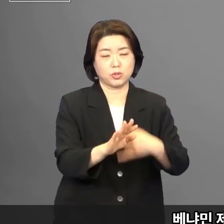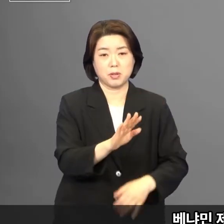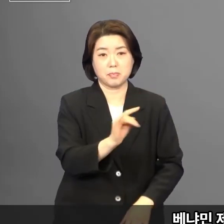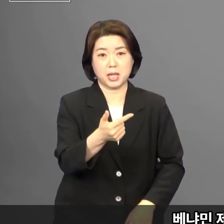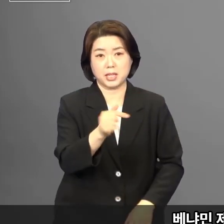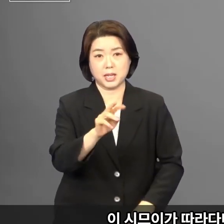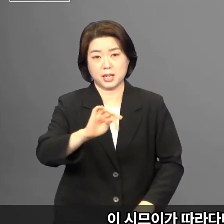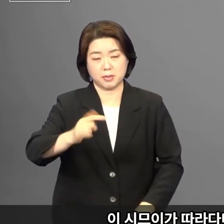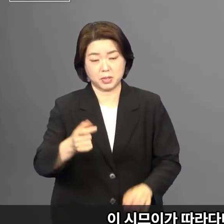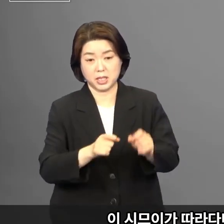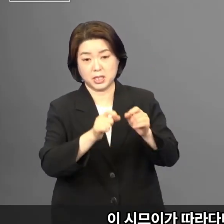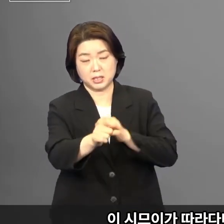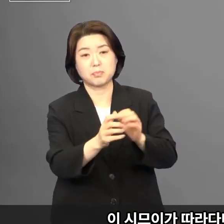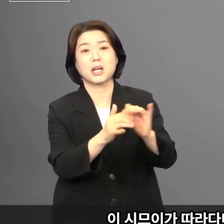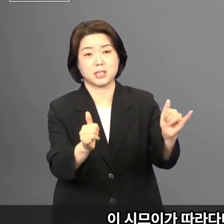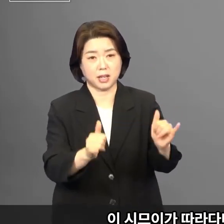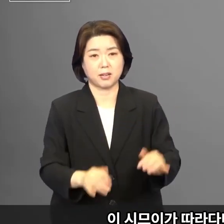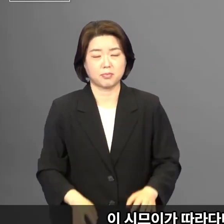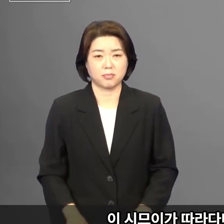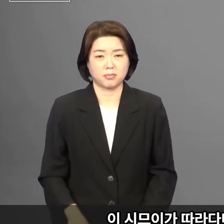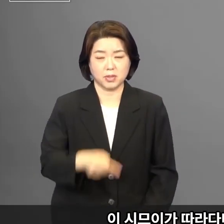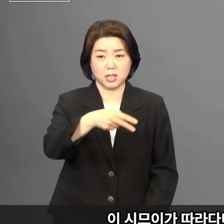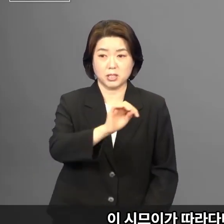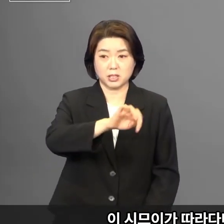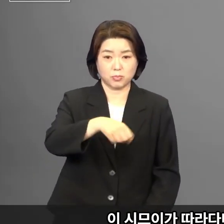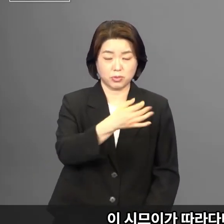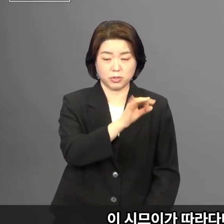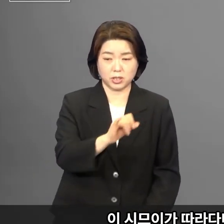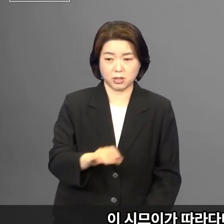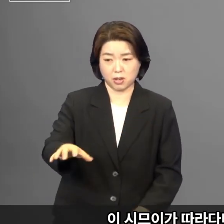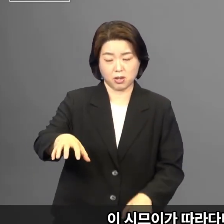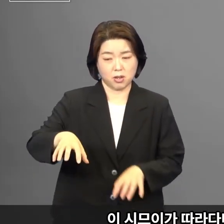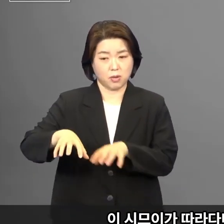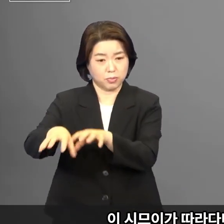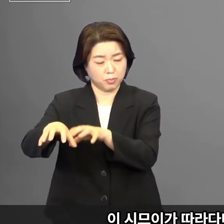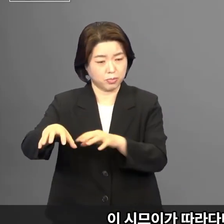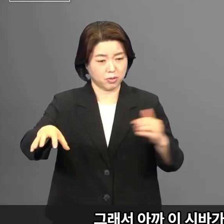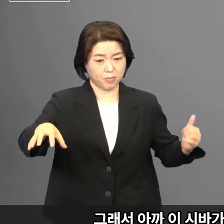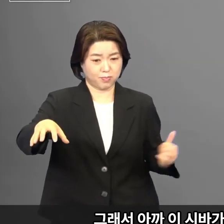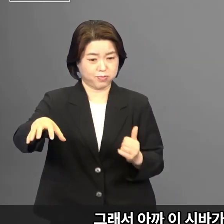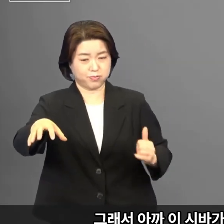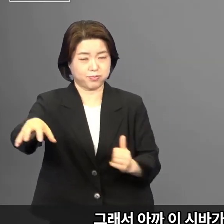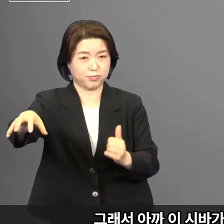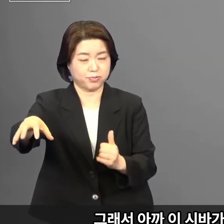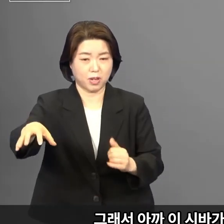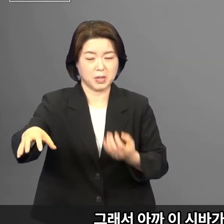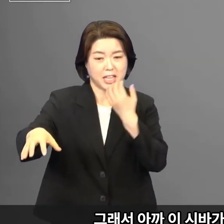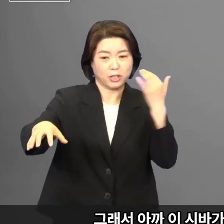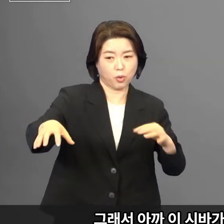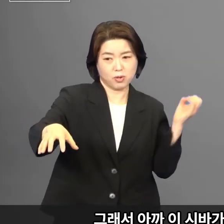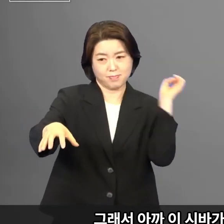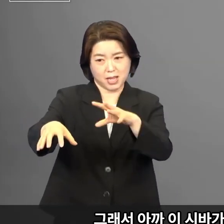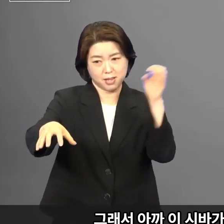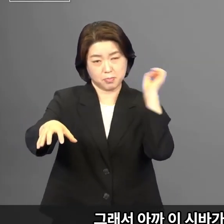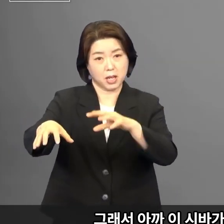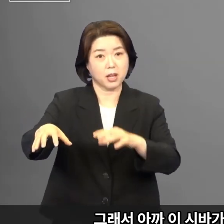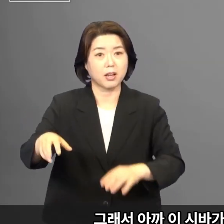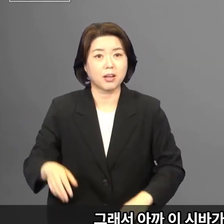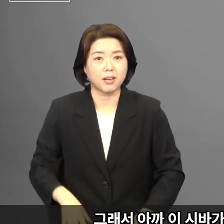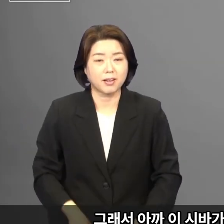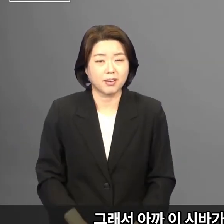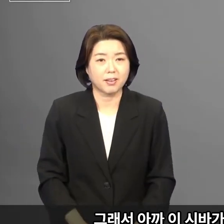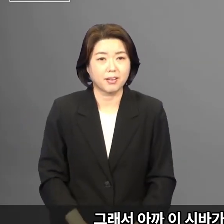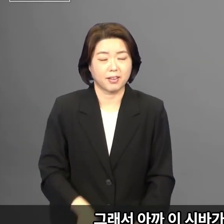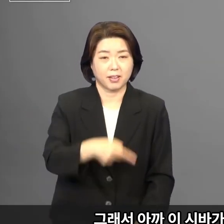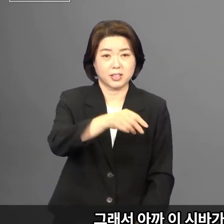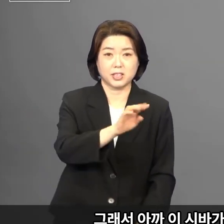사람이에요. 이 시므이가 따라다니면서 돌을 던지는 거예요. 그래서 아까 이